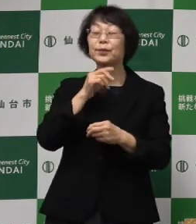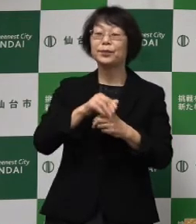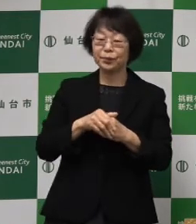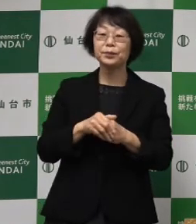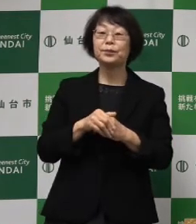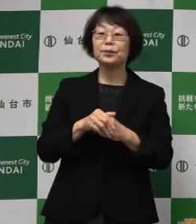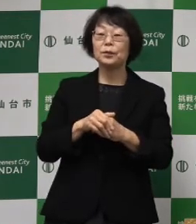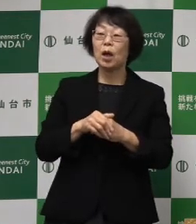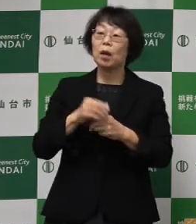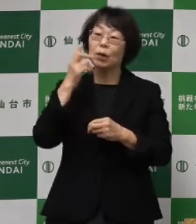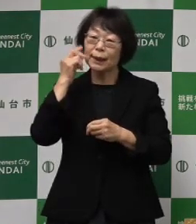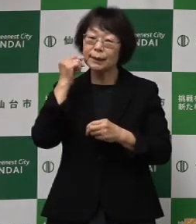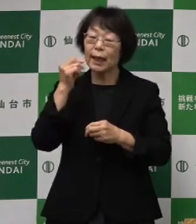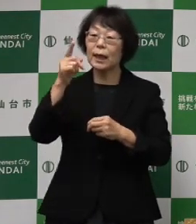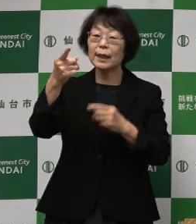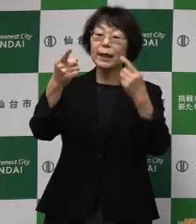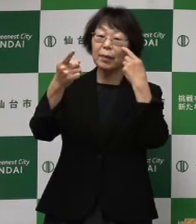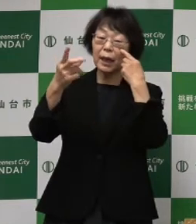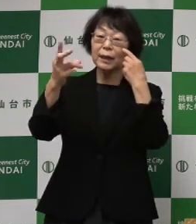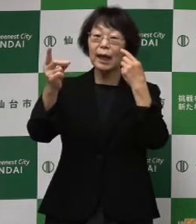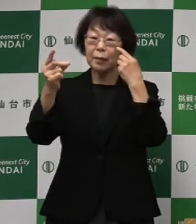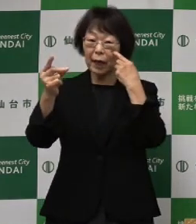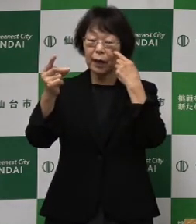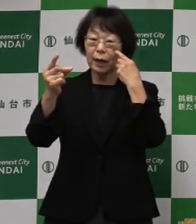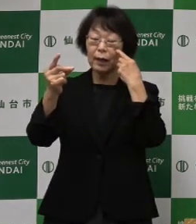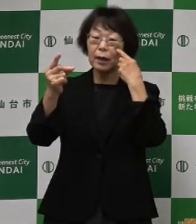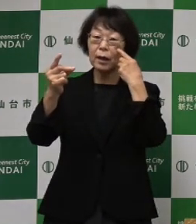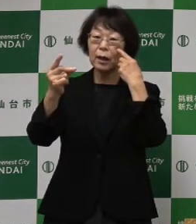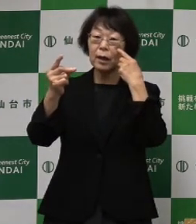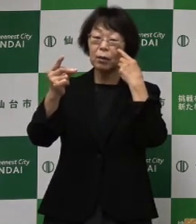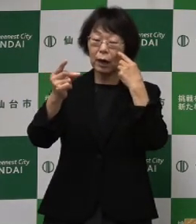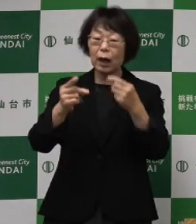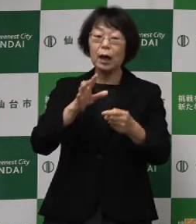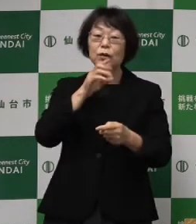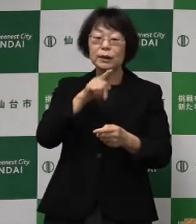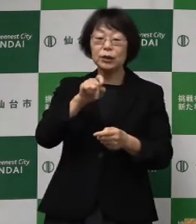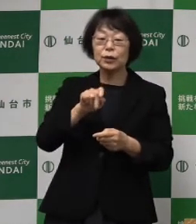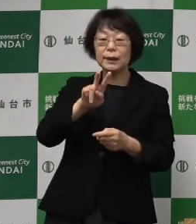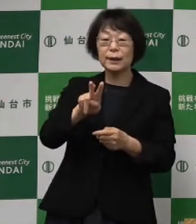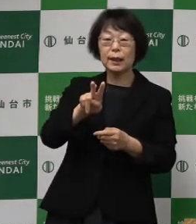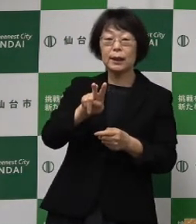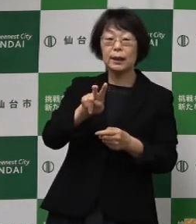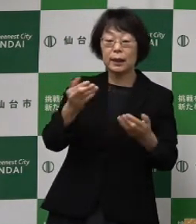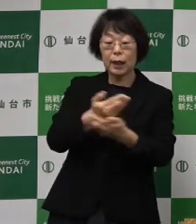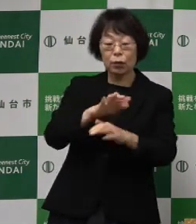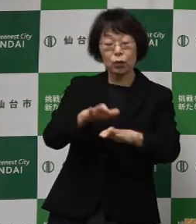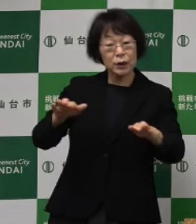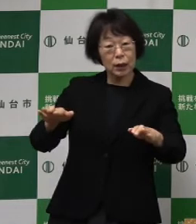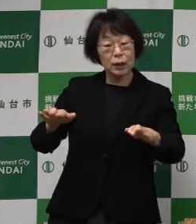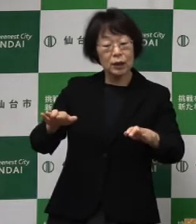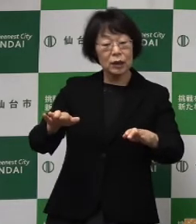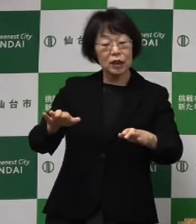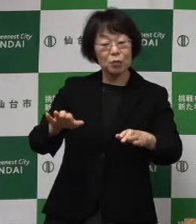ですね、あのおそらく1回目2回目はあのこれから12歳になるお子さんたちのためにも 丁寧にやらなきゃいけ